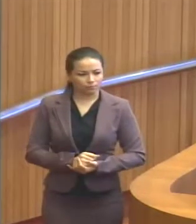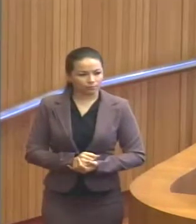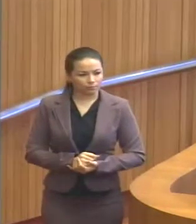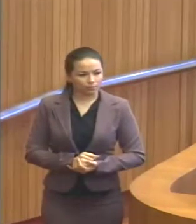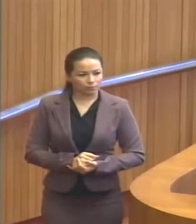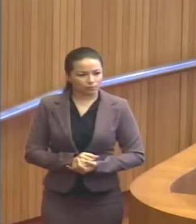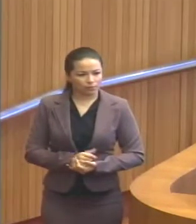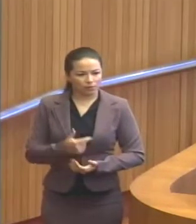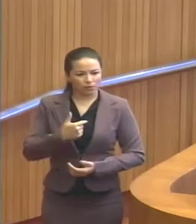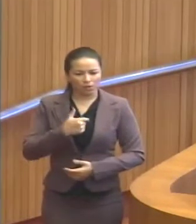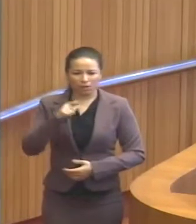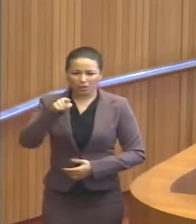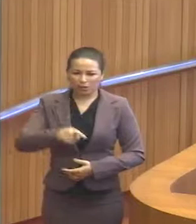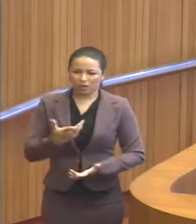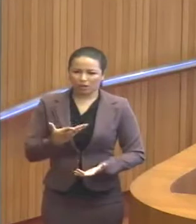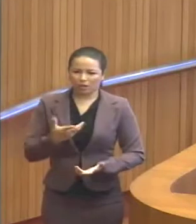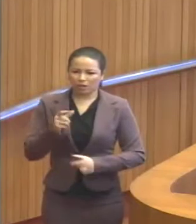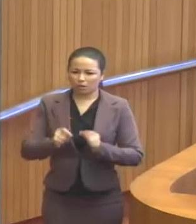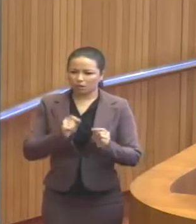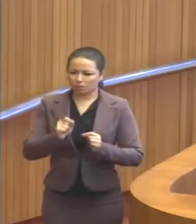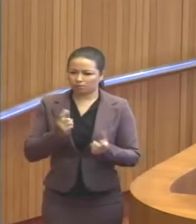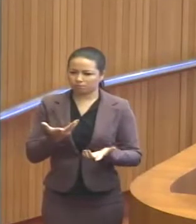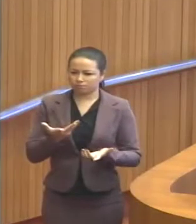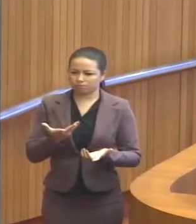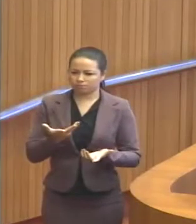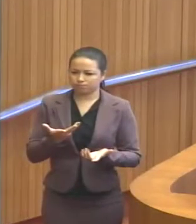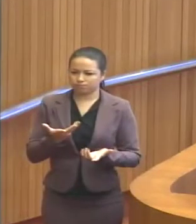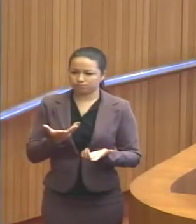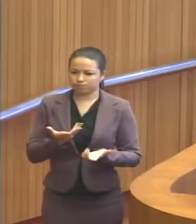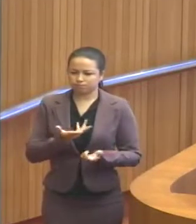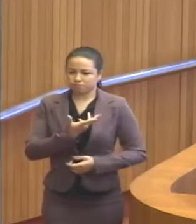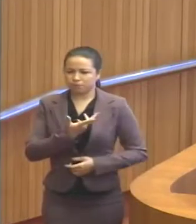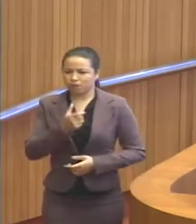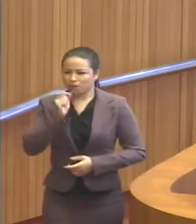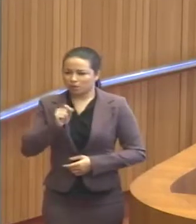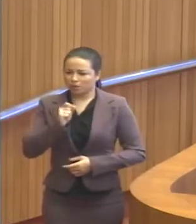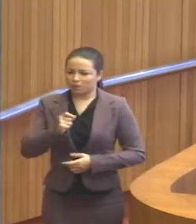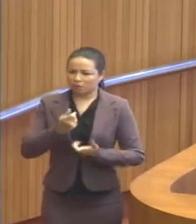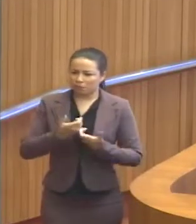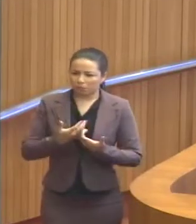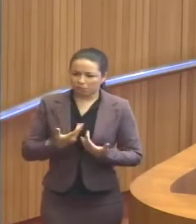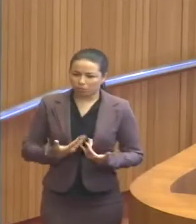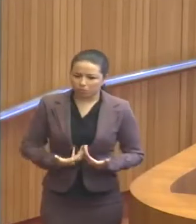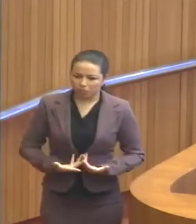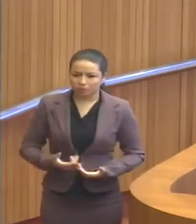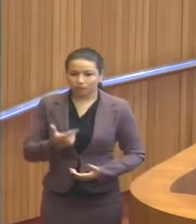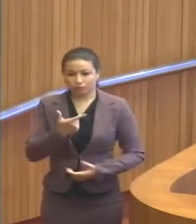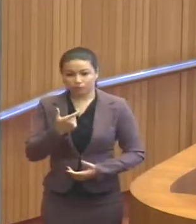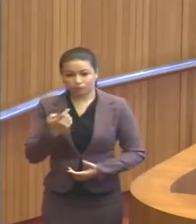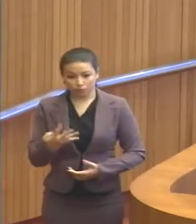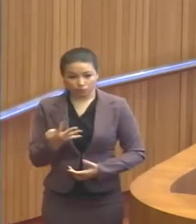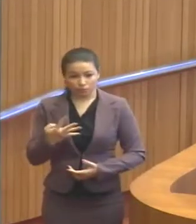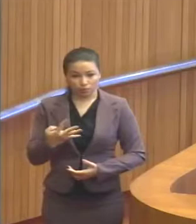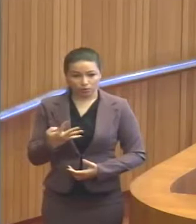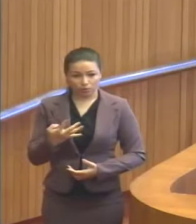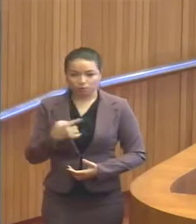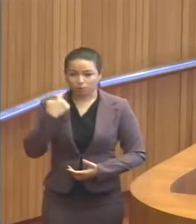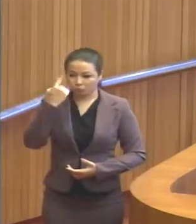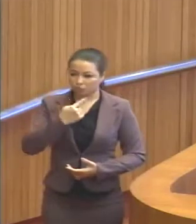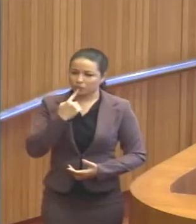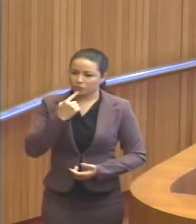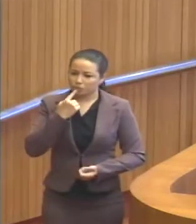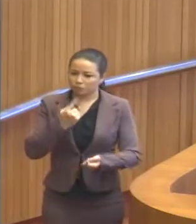É uma ferida que sangra 24 horas. Todo dia ela